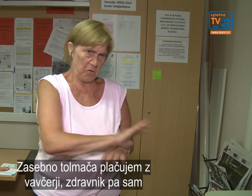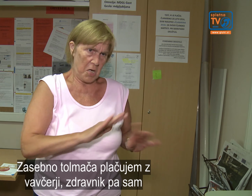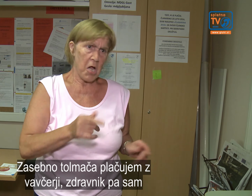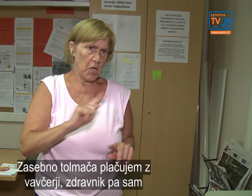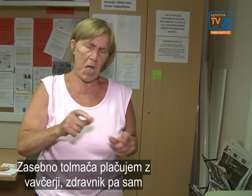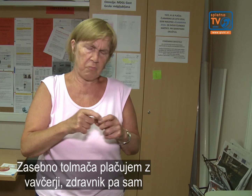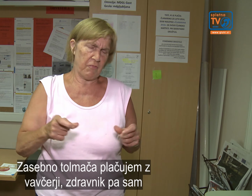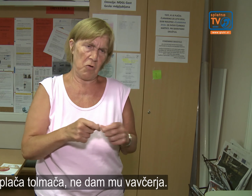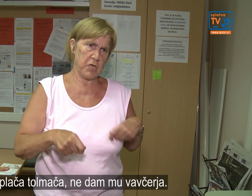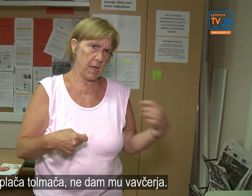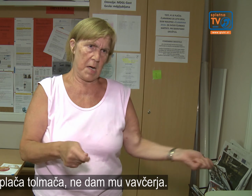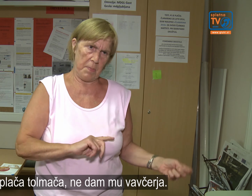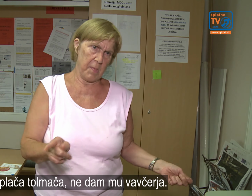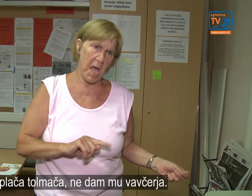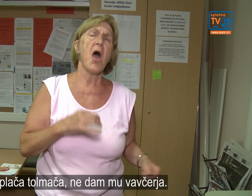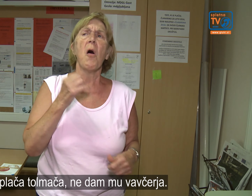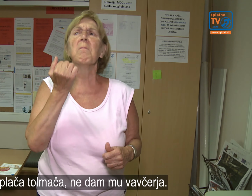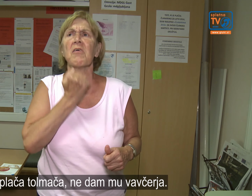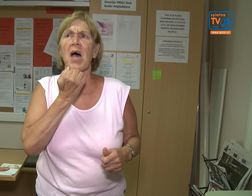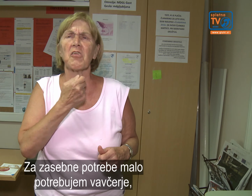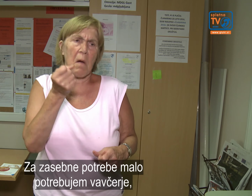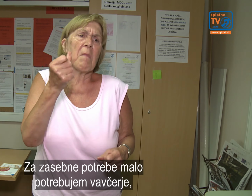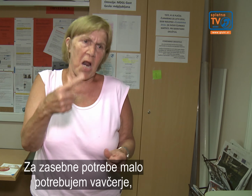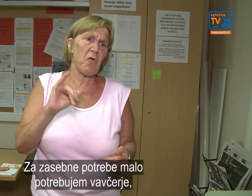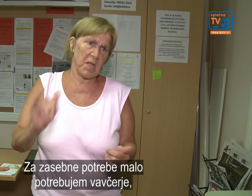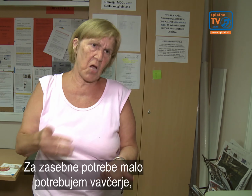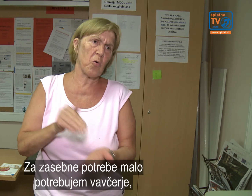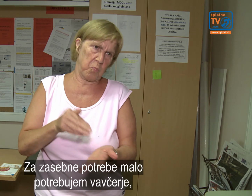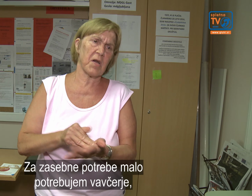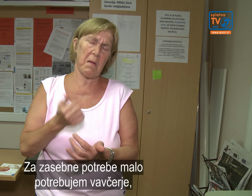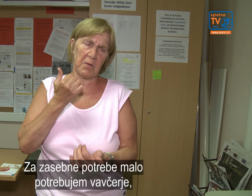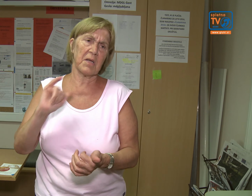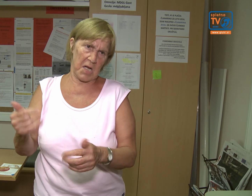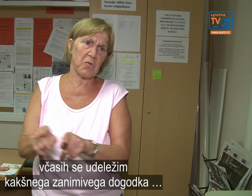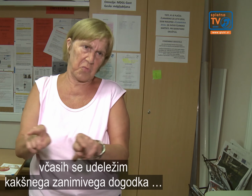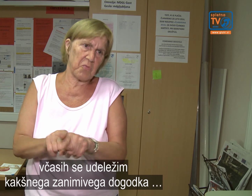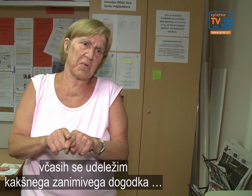plašalo, ne vprašal, ne. Prvada malo je